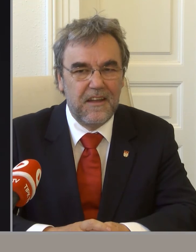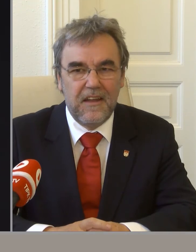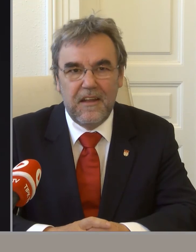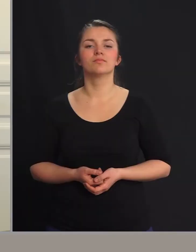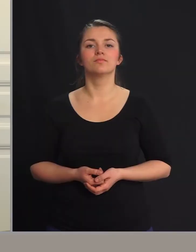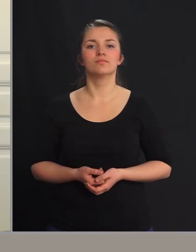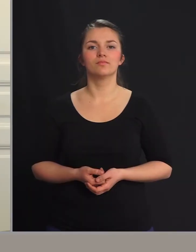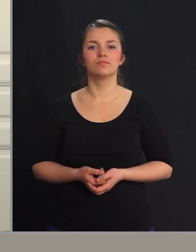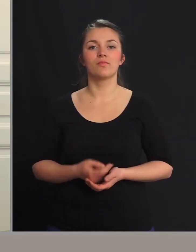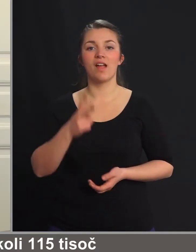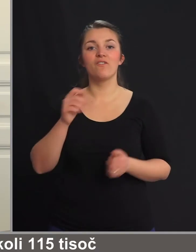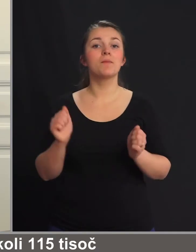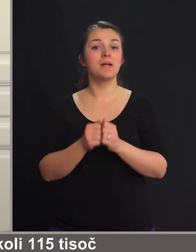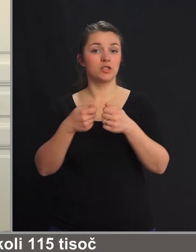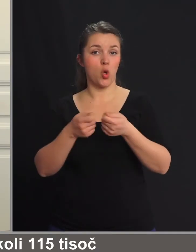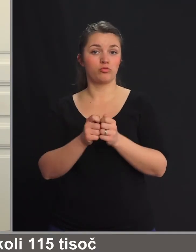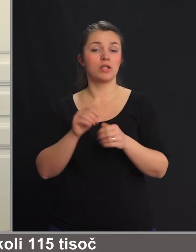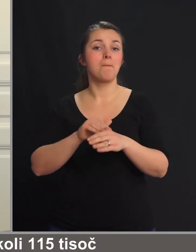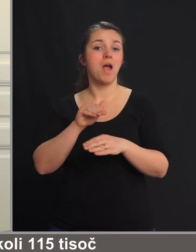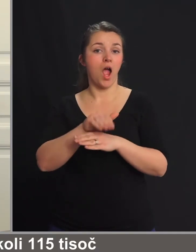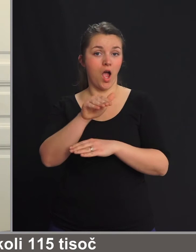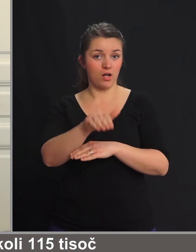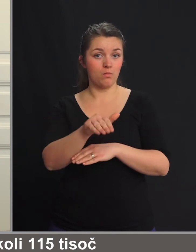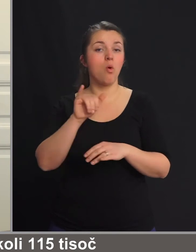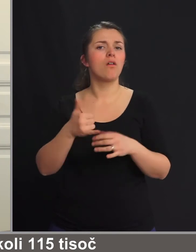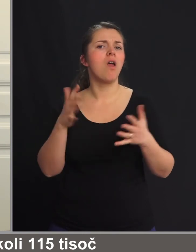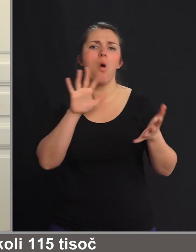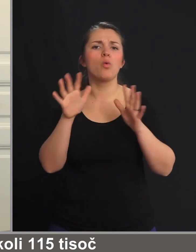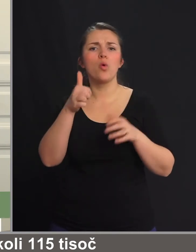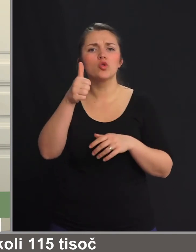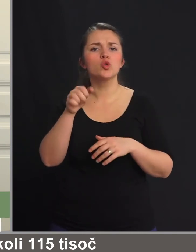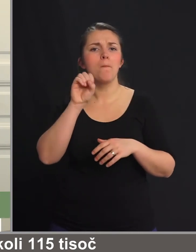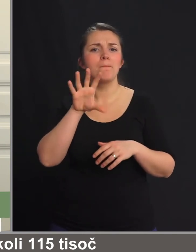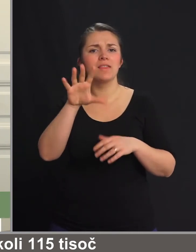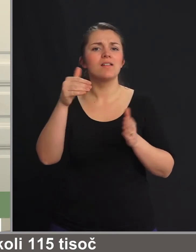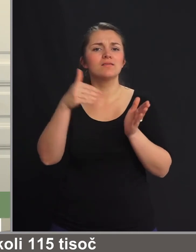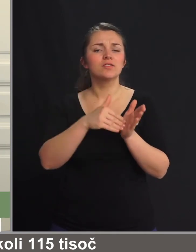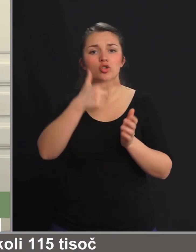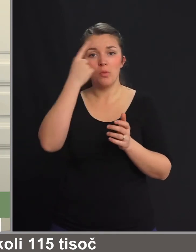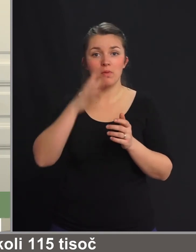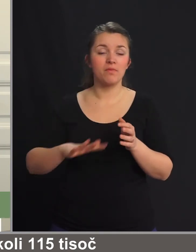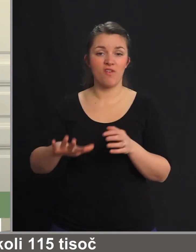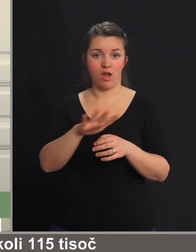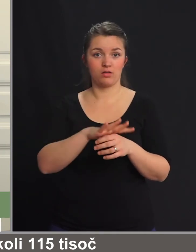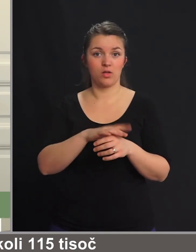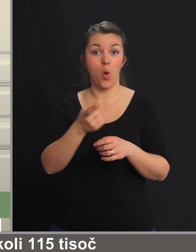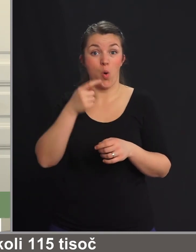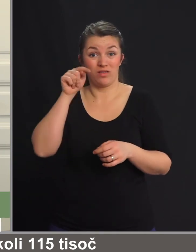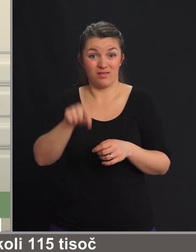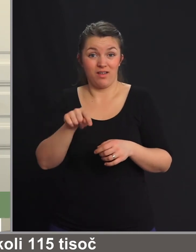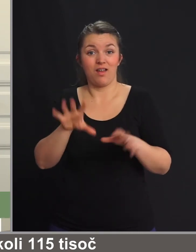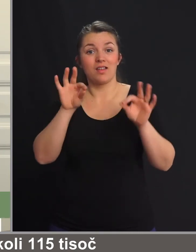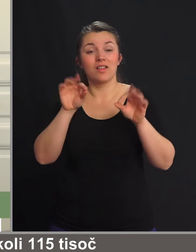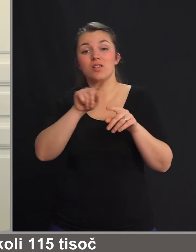V mestni občini Maribor je okrog 115 tisoč prebivalcev,